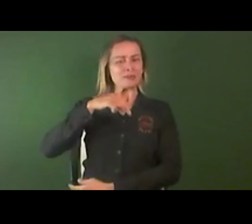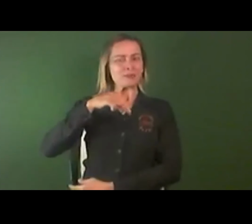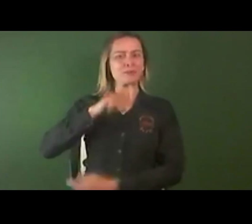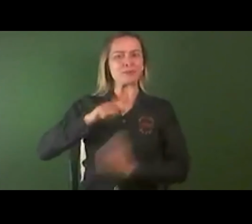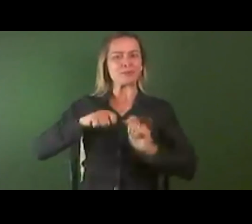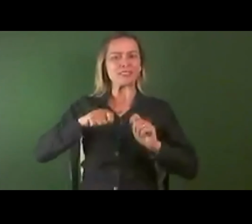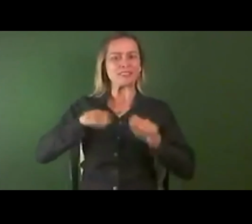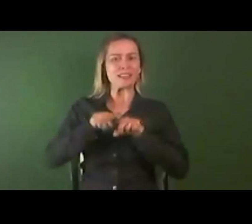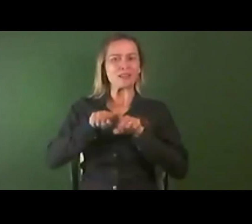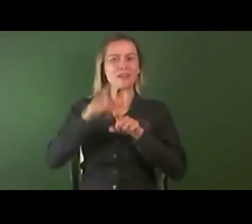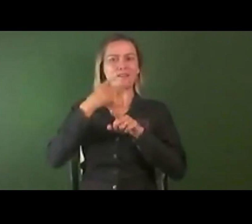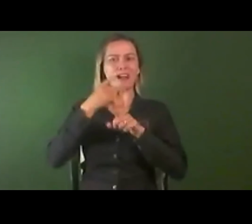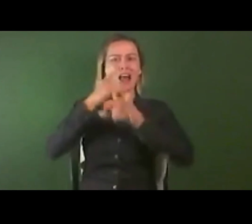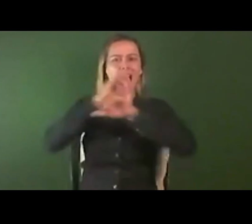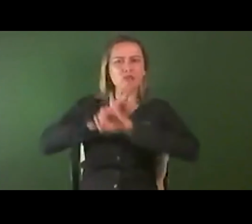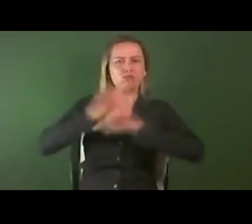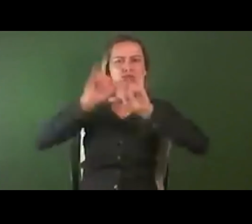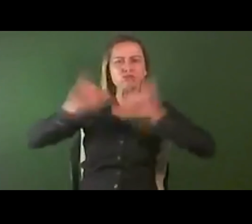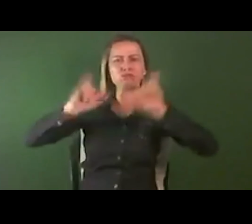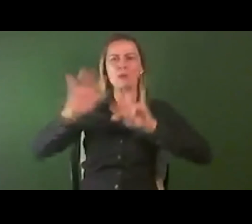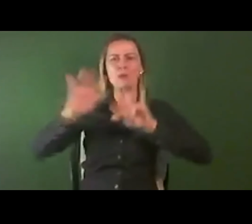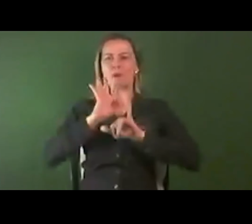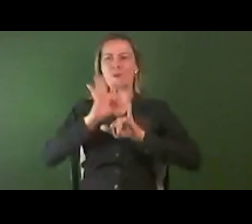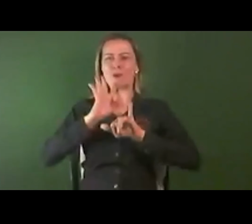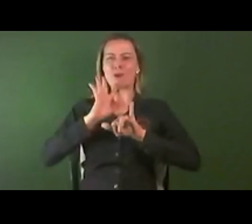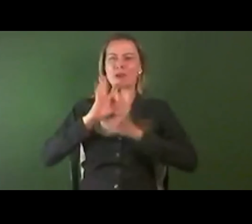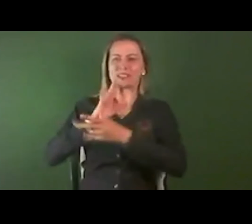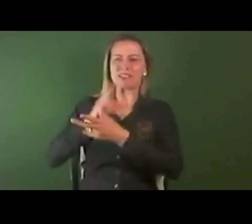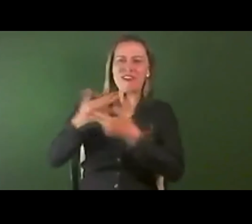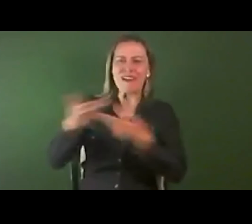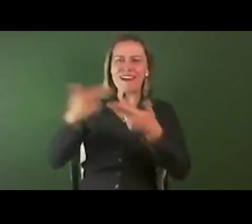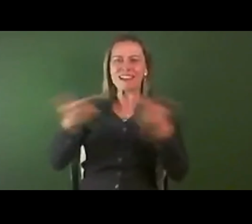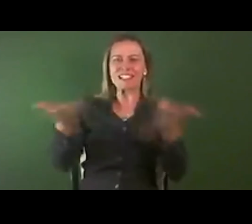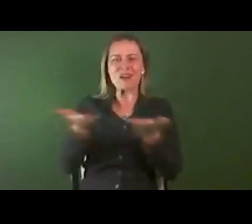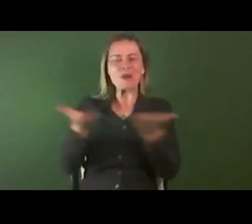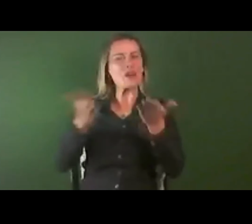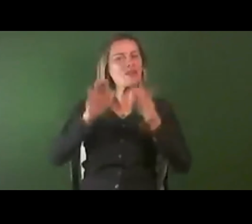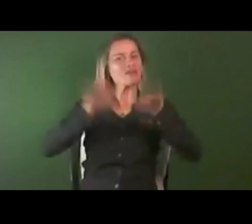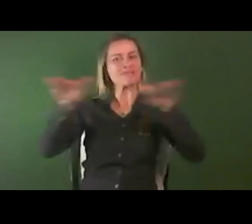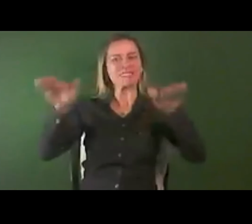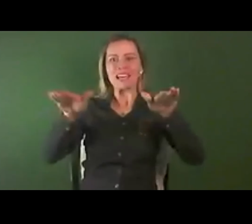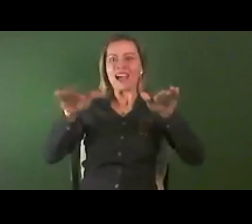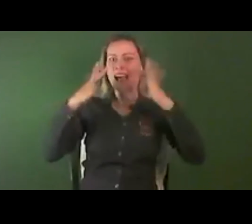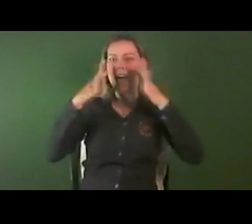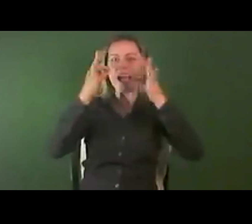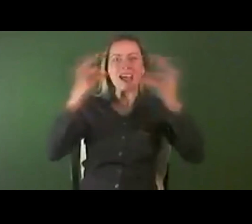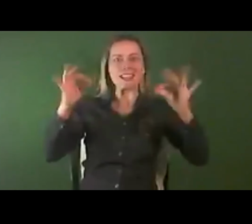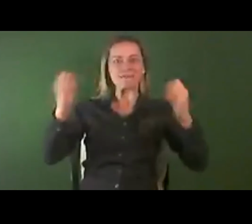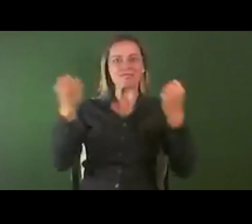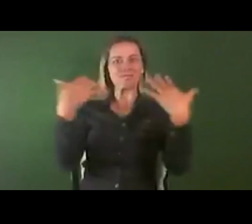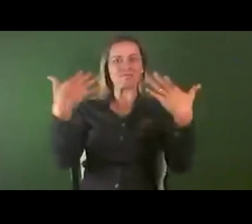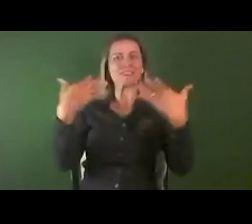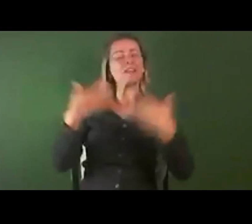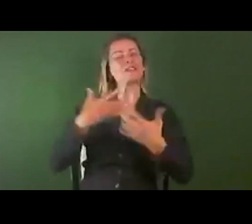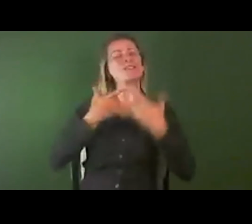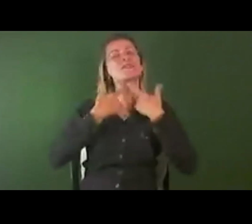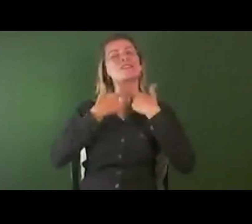para muitas pessoas que eu conheço, especialmente nesse assunto aqui, me deixa mais à vontade, porque eu posso cometer gafes